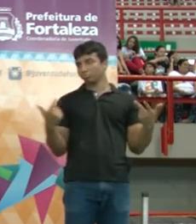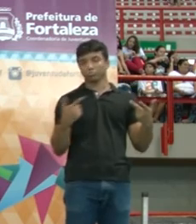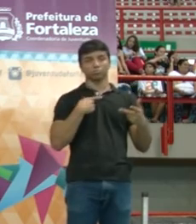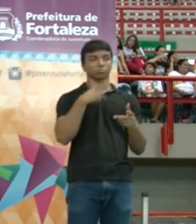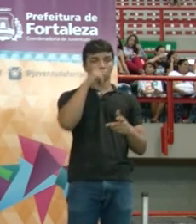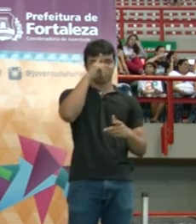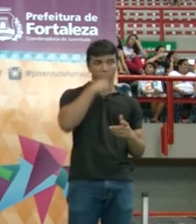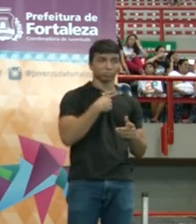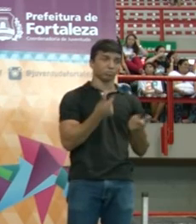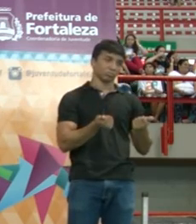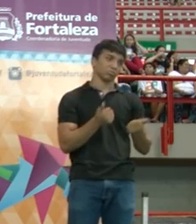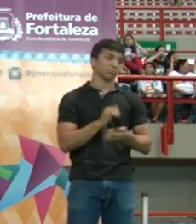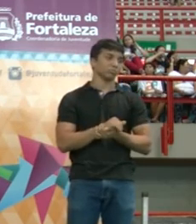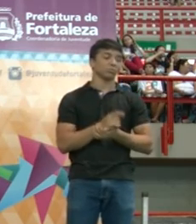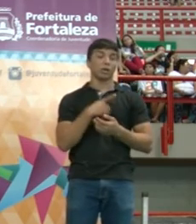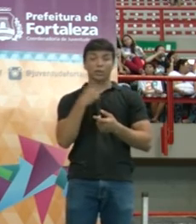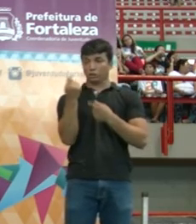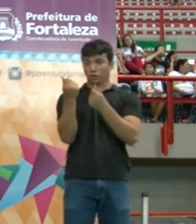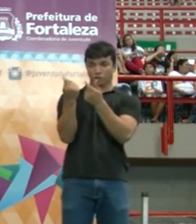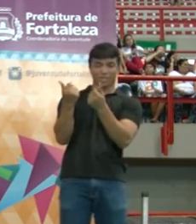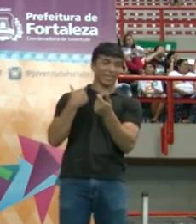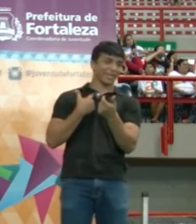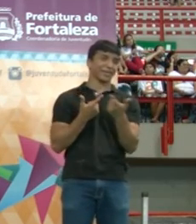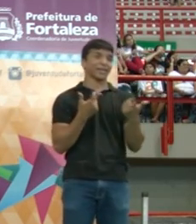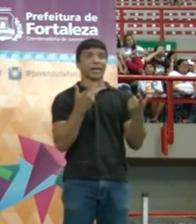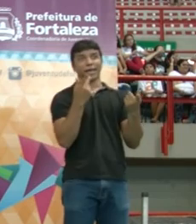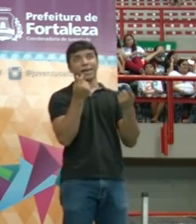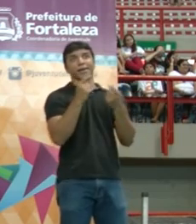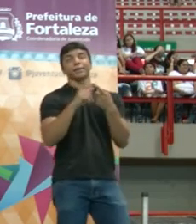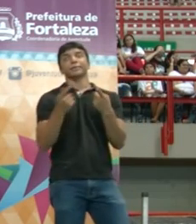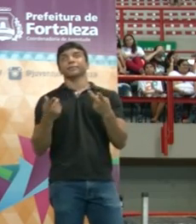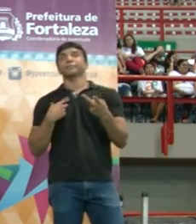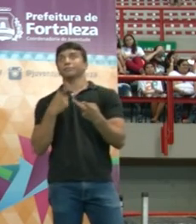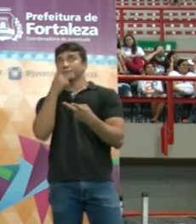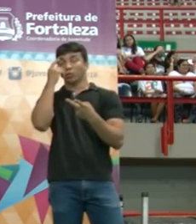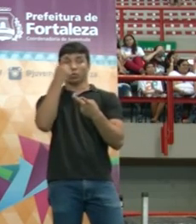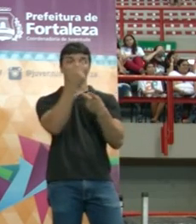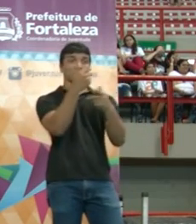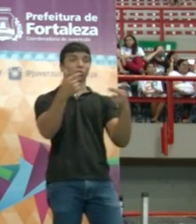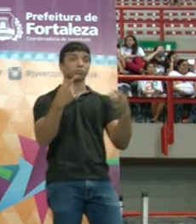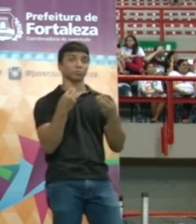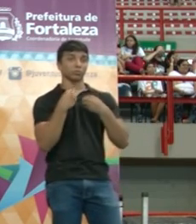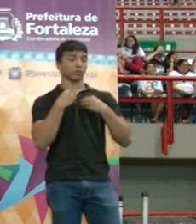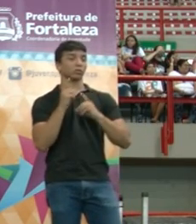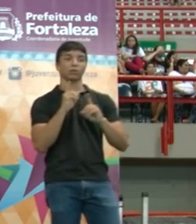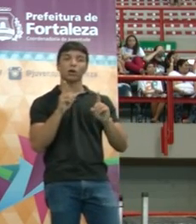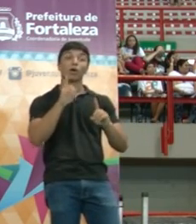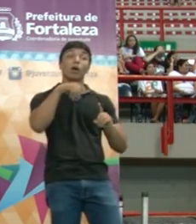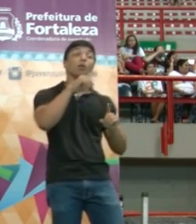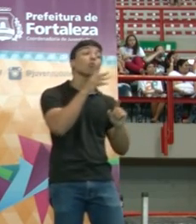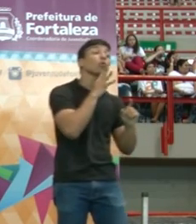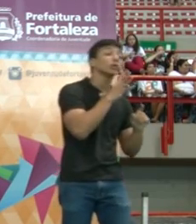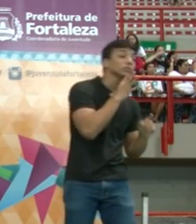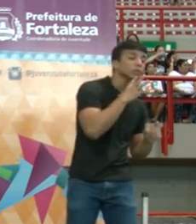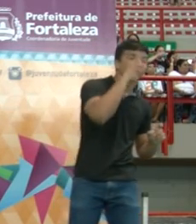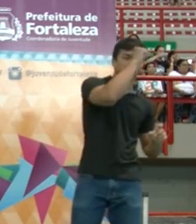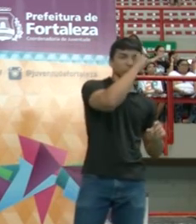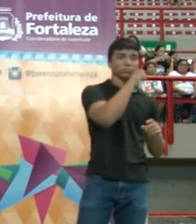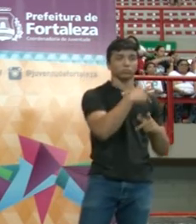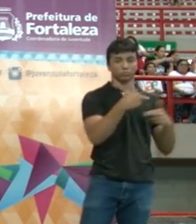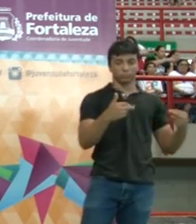diferenciar uns dos outros. Não é dinheiro, né? Não é oportunidade, é o conhecimento, tá legal? Então vamos